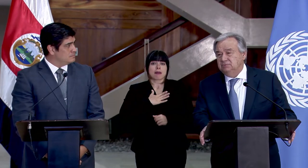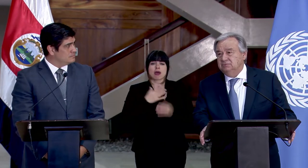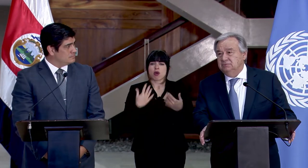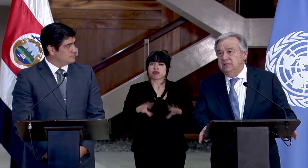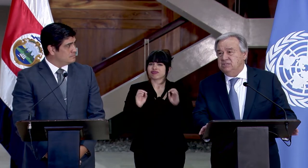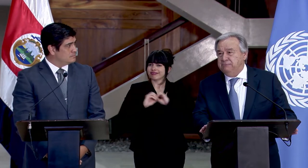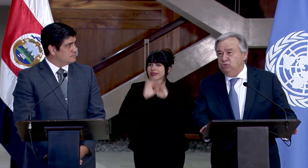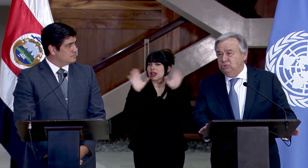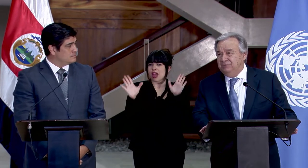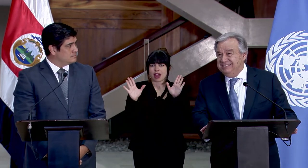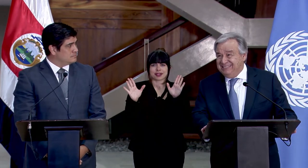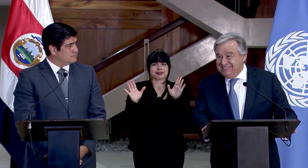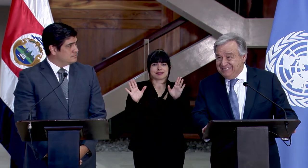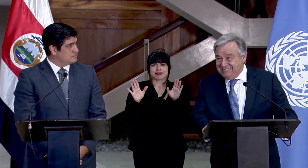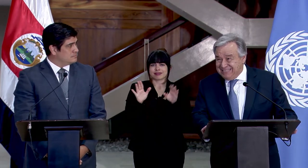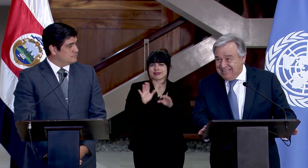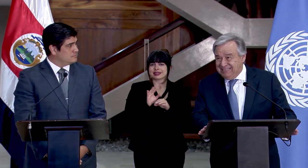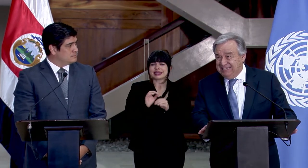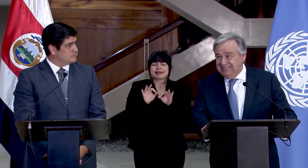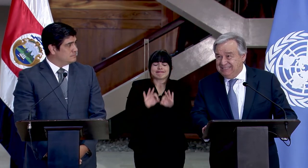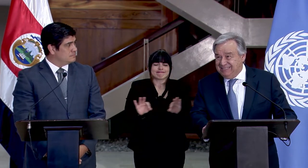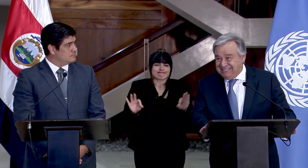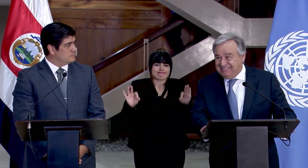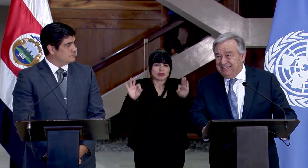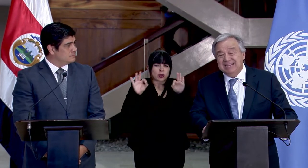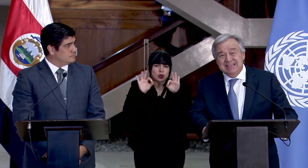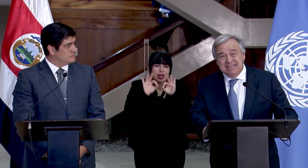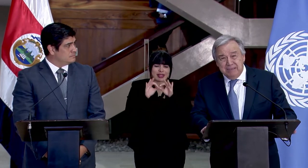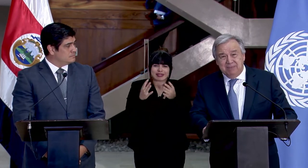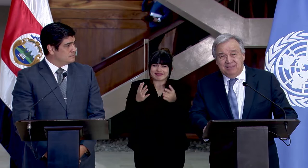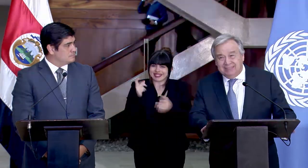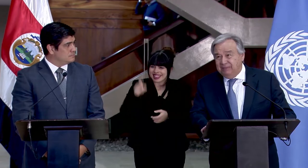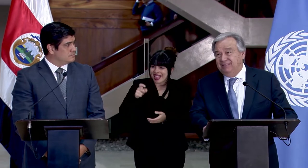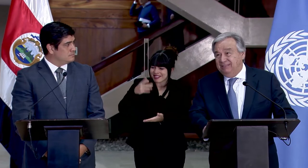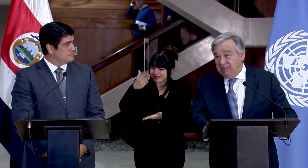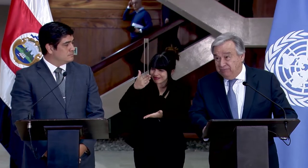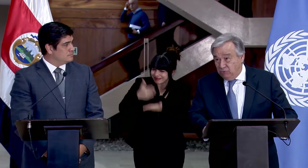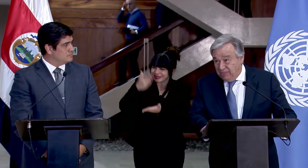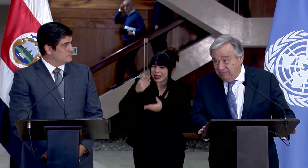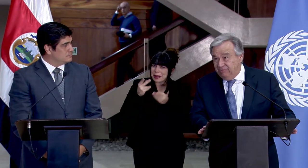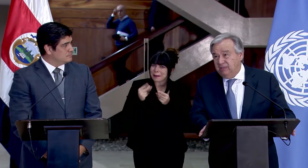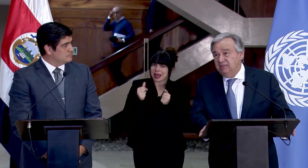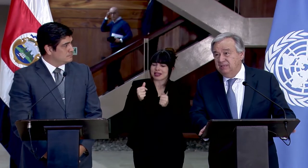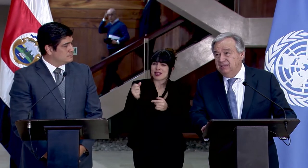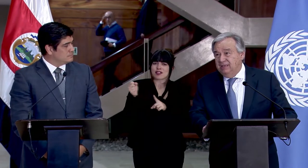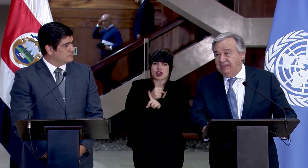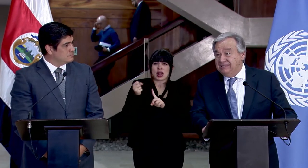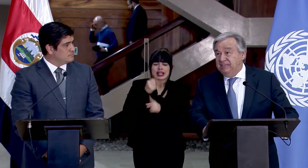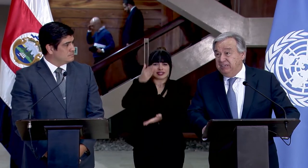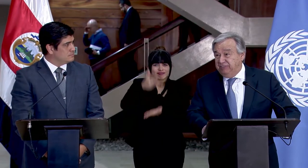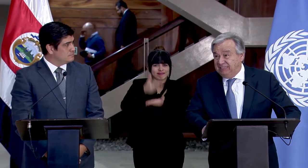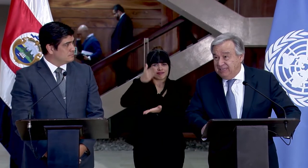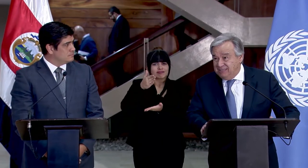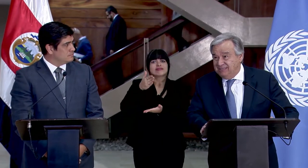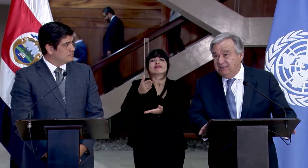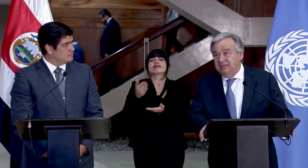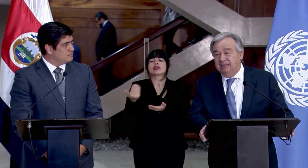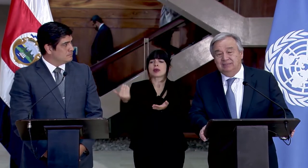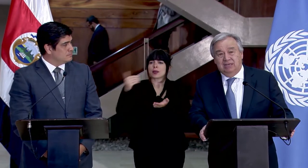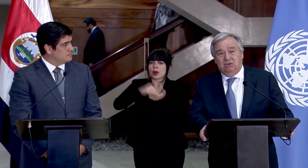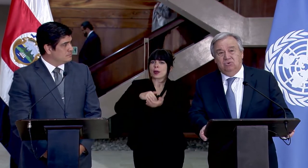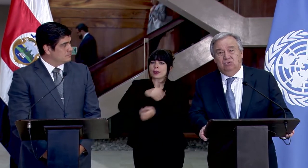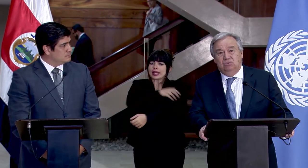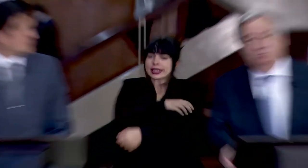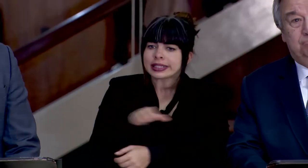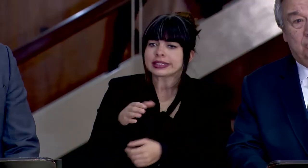claro, es absolutamente esencial que cese inmediatamente la violencia y que se revitalice